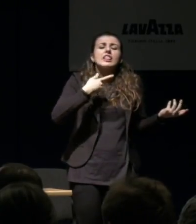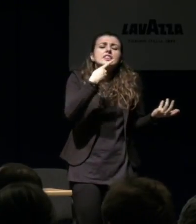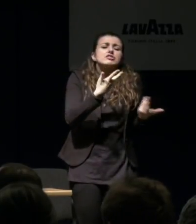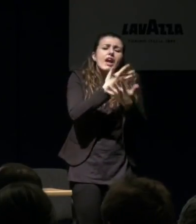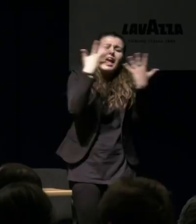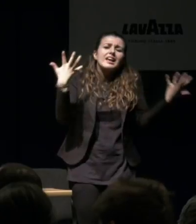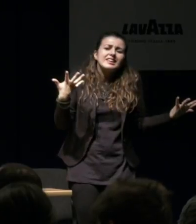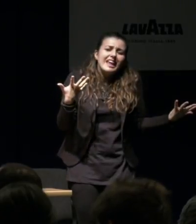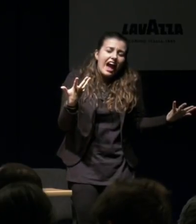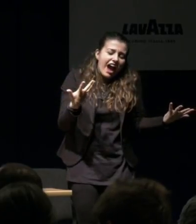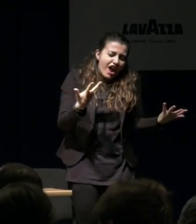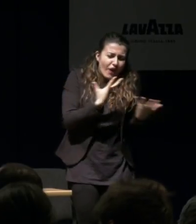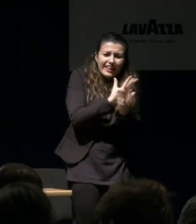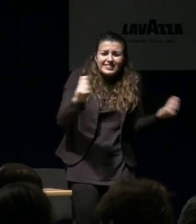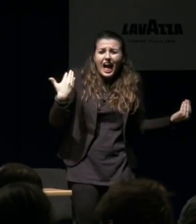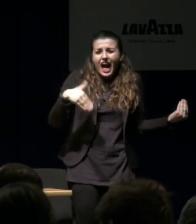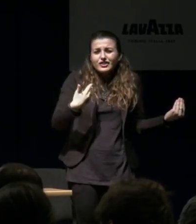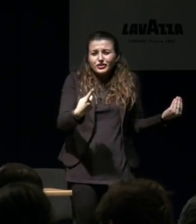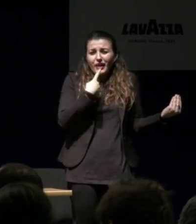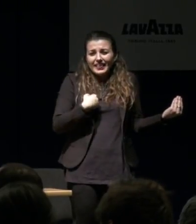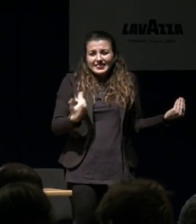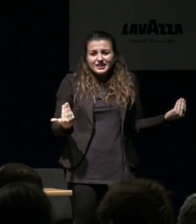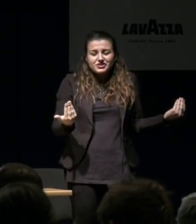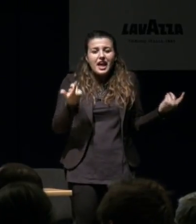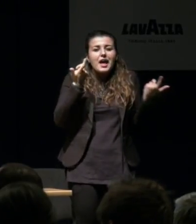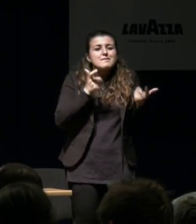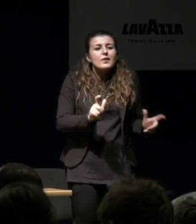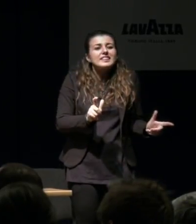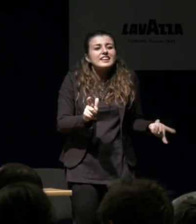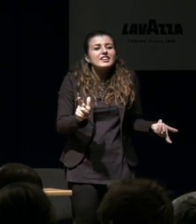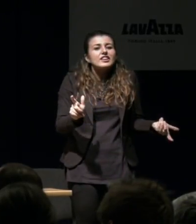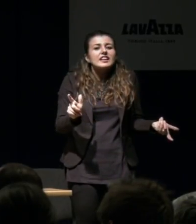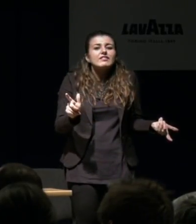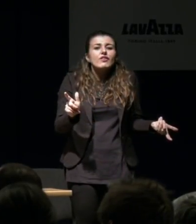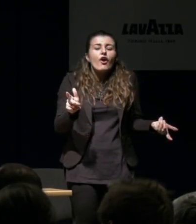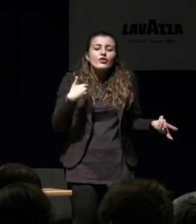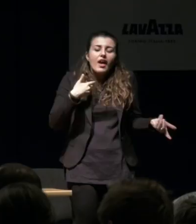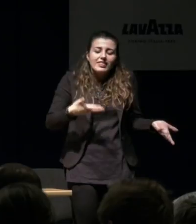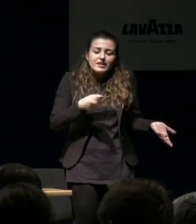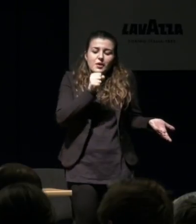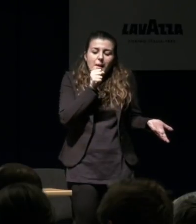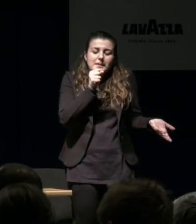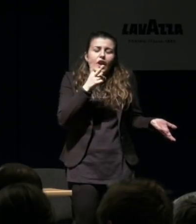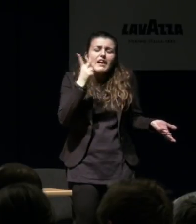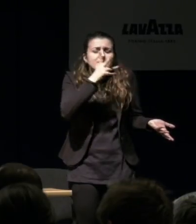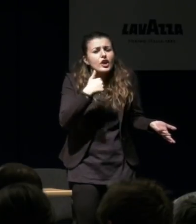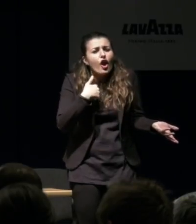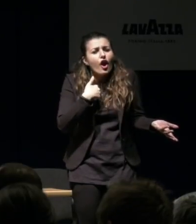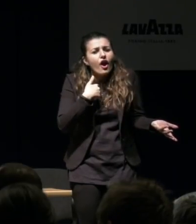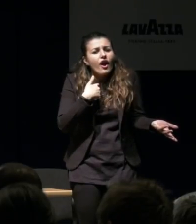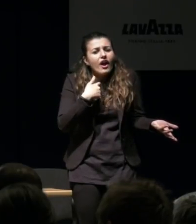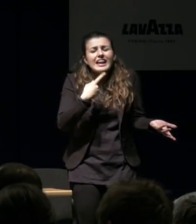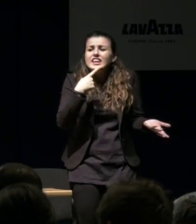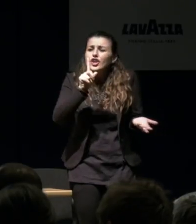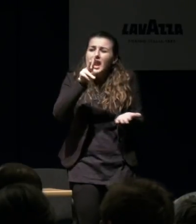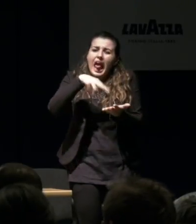dice tante dice tante cose io passo il cosa che vi posso dire veramente chi no chi non